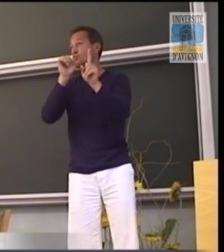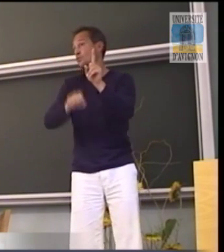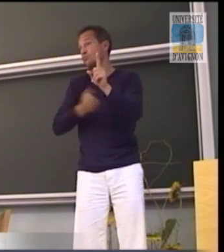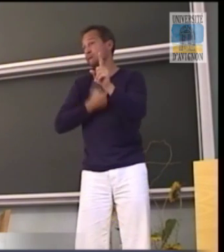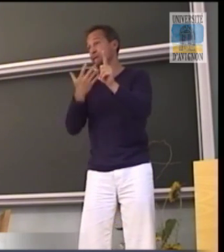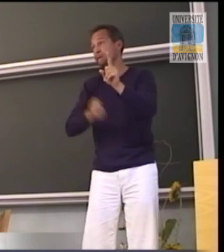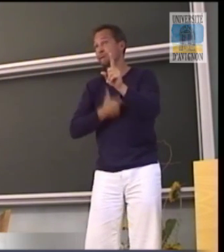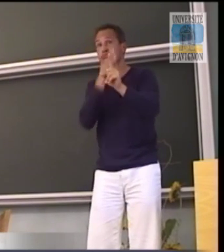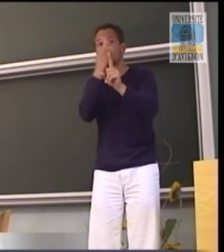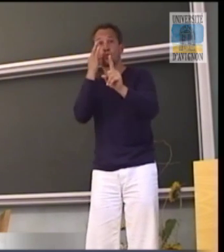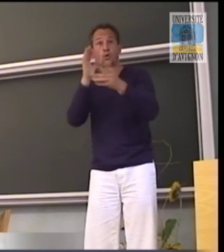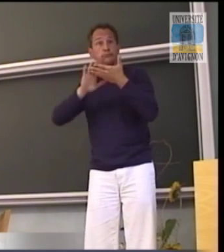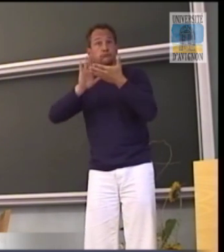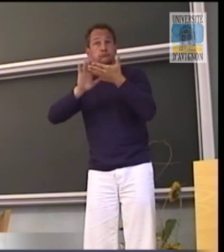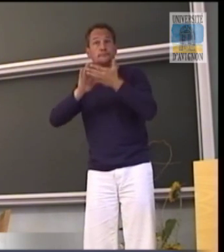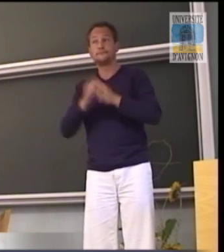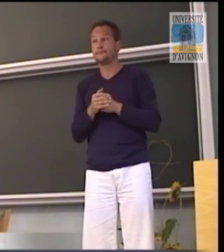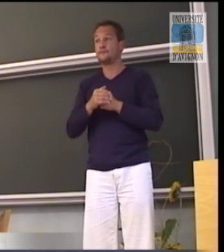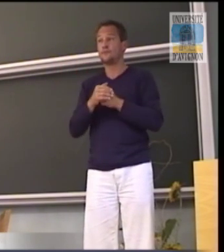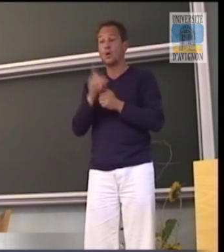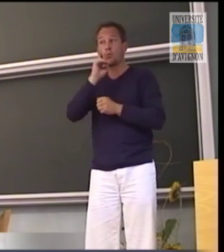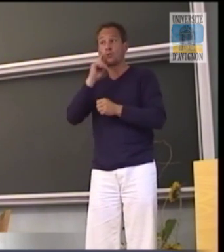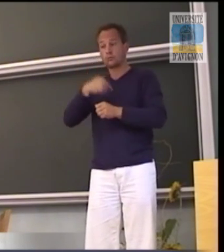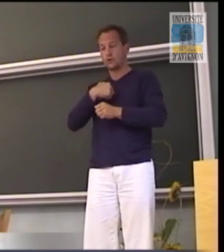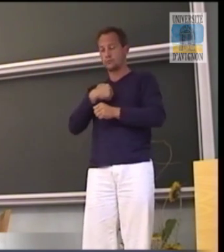s'exprimer. De quel droit, moi, je prends la parole pour ces gens-là?